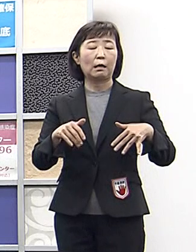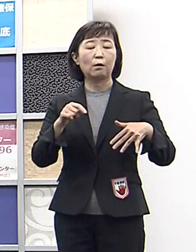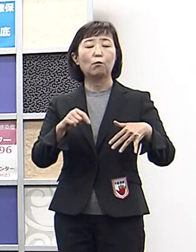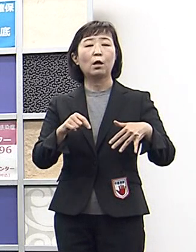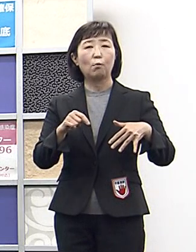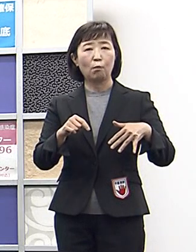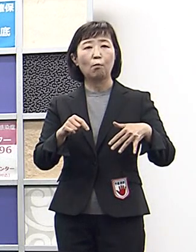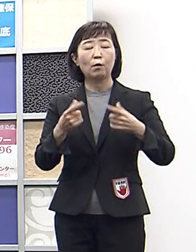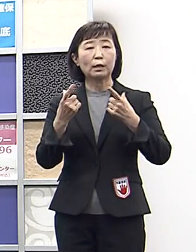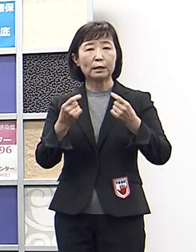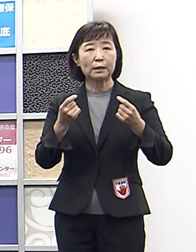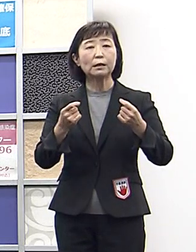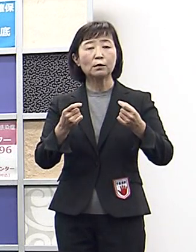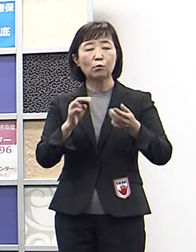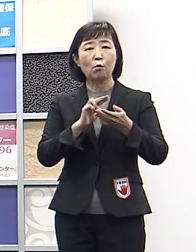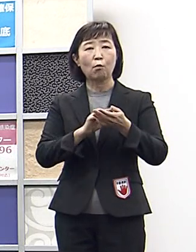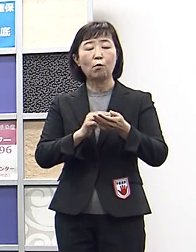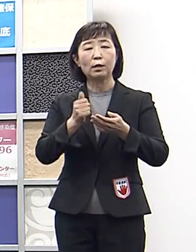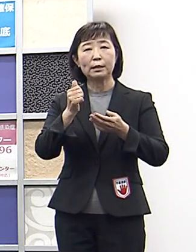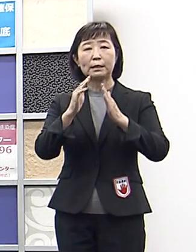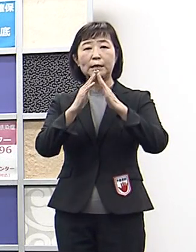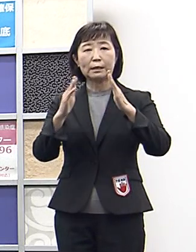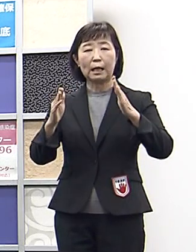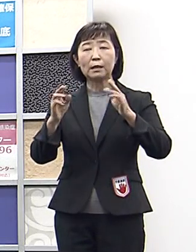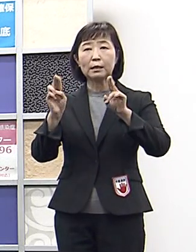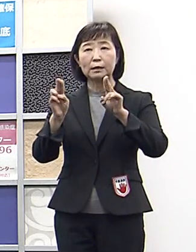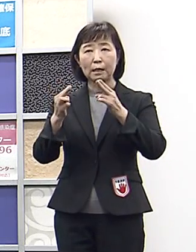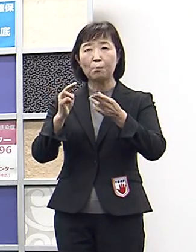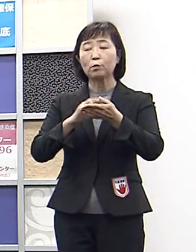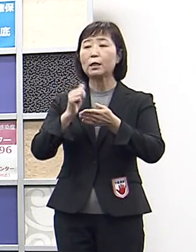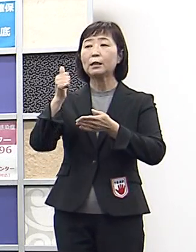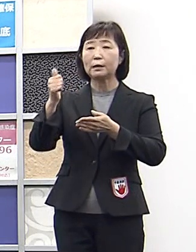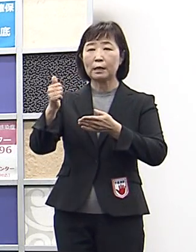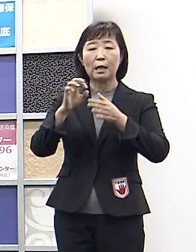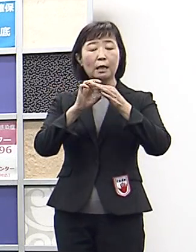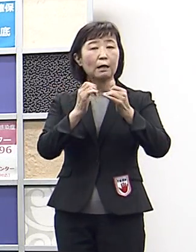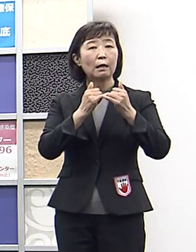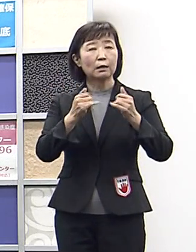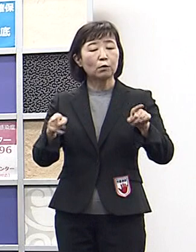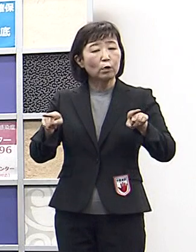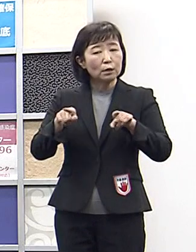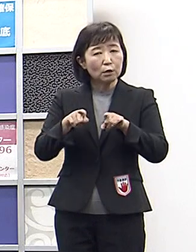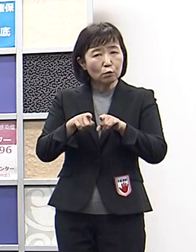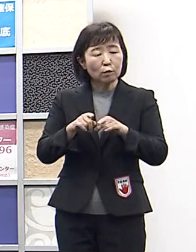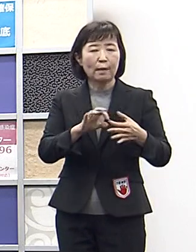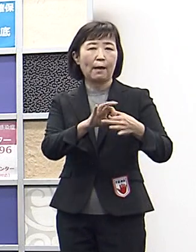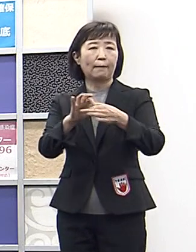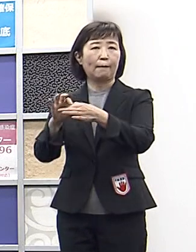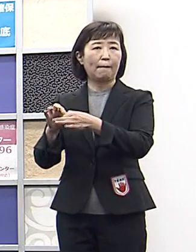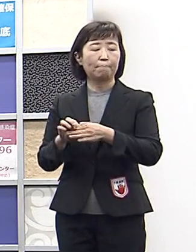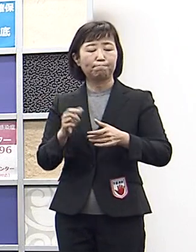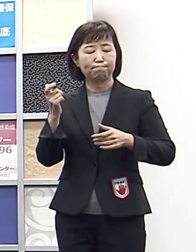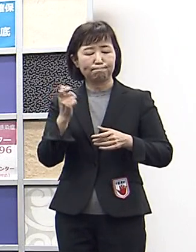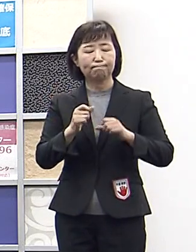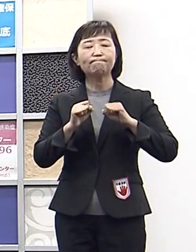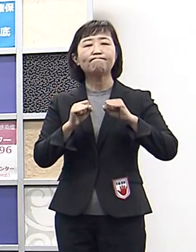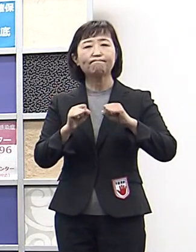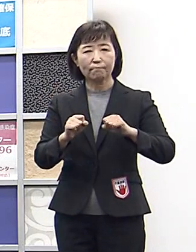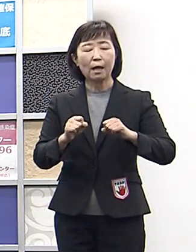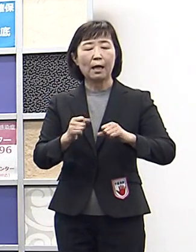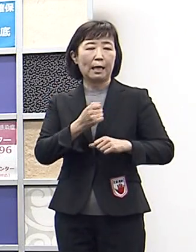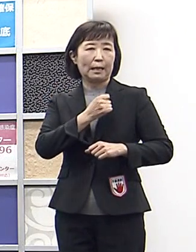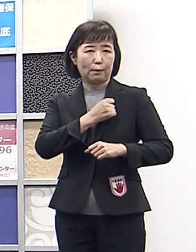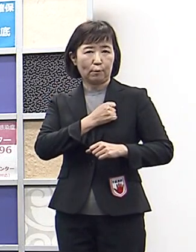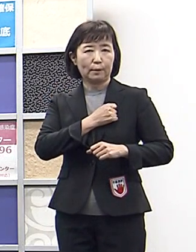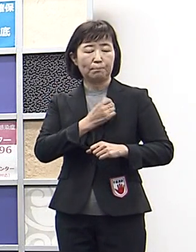の先生方はじめ関係者の皆様としっかり連携を密に保ったままですね